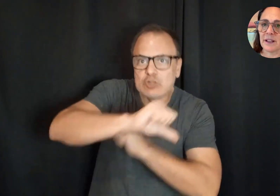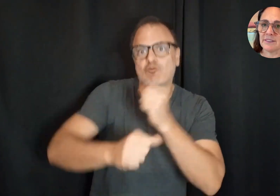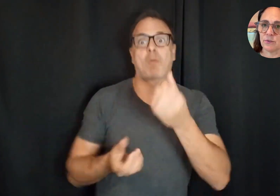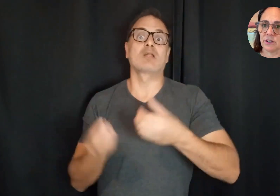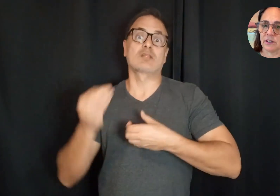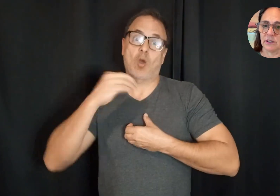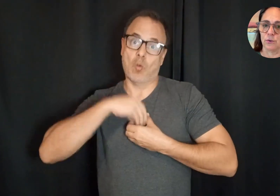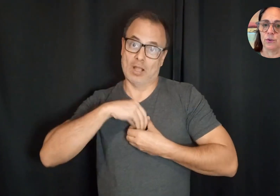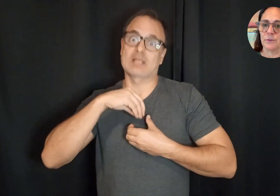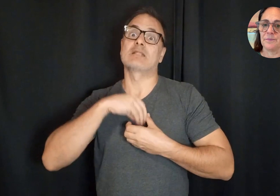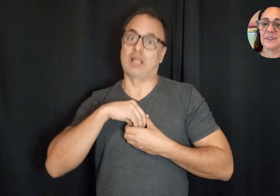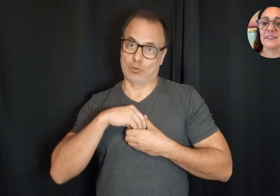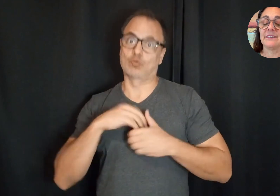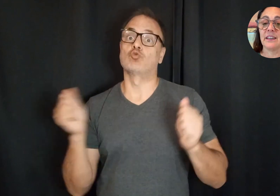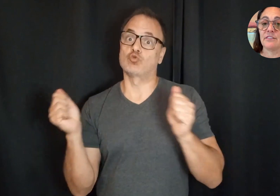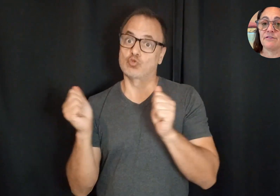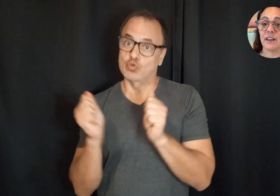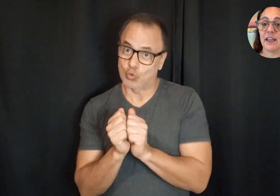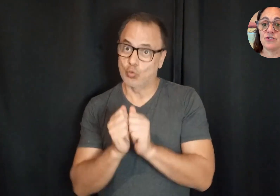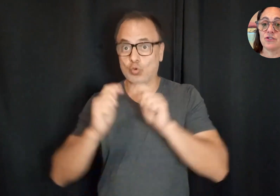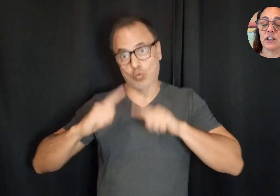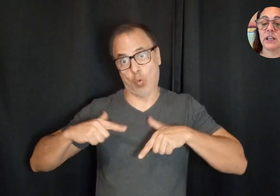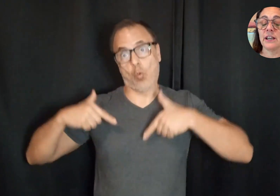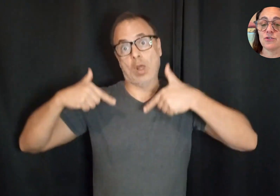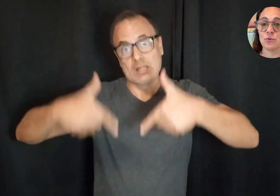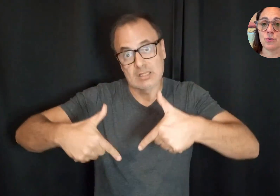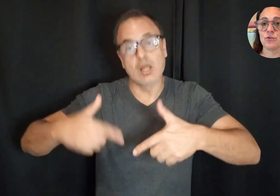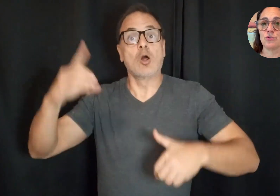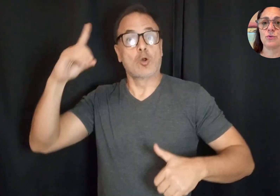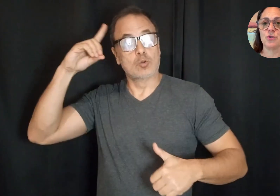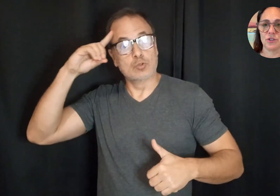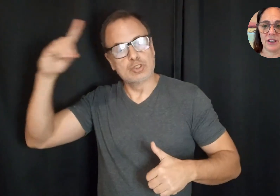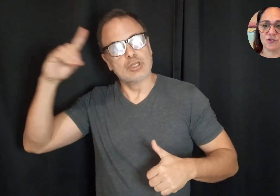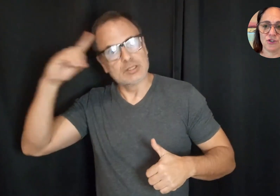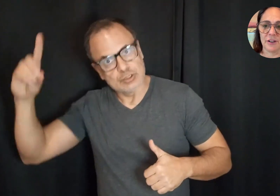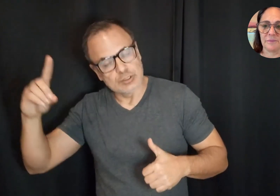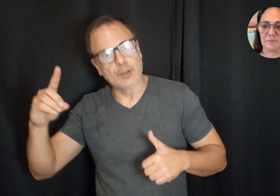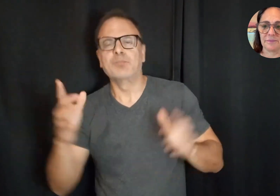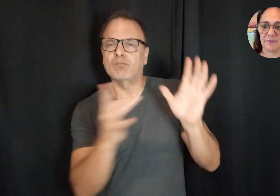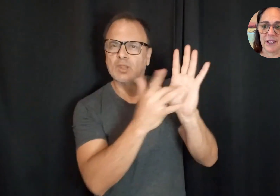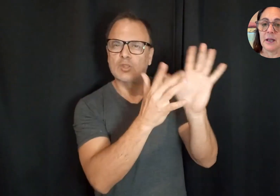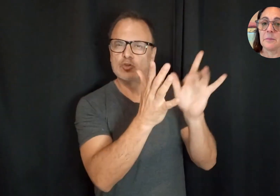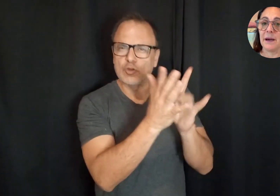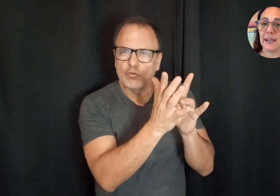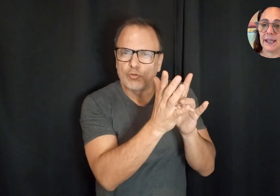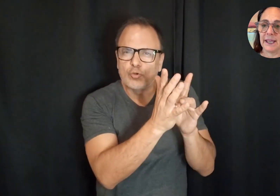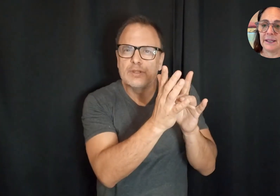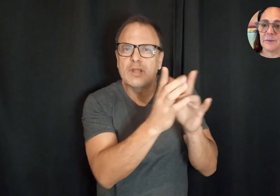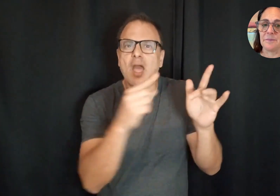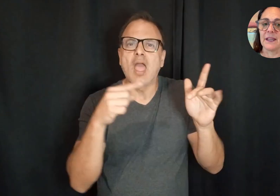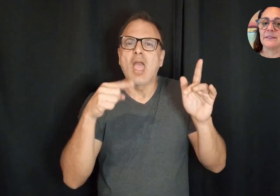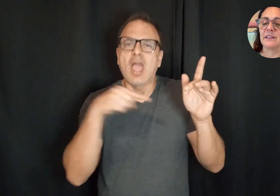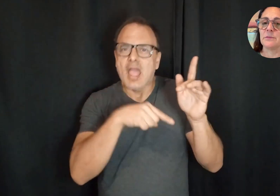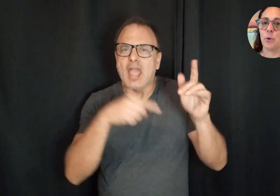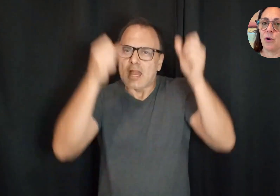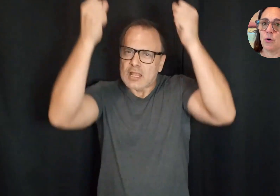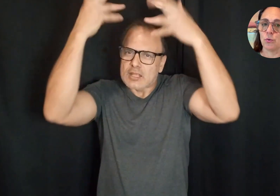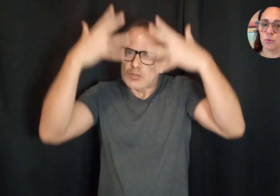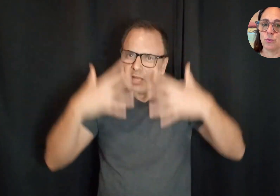transformação interior que se reflete em atitudes do dia a dia. Para ele, ter boa